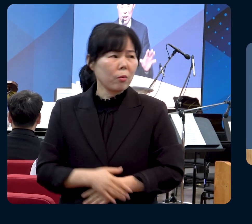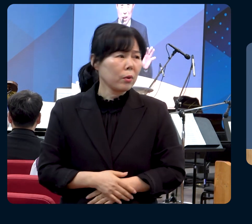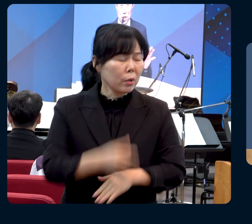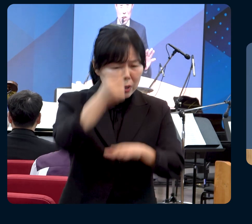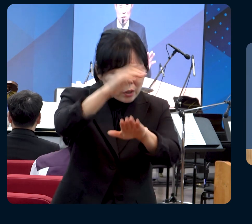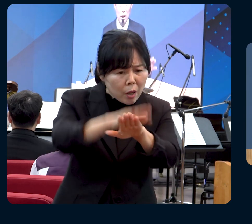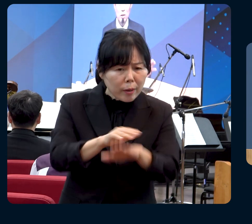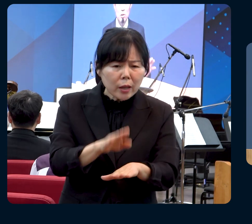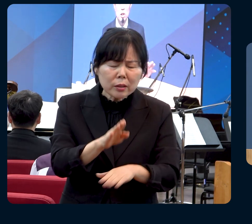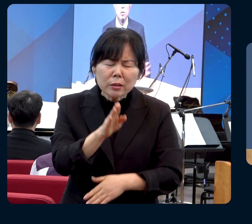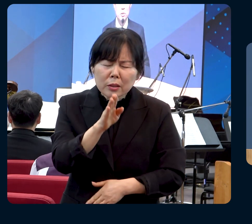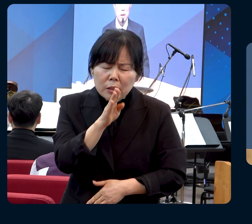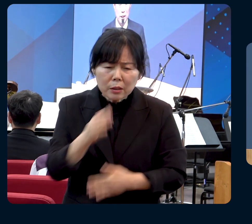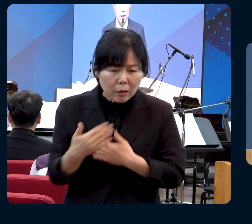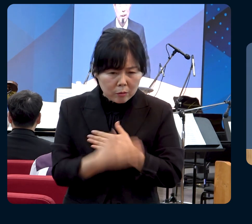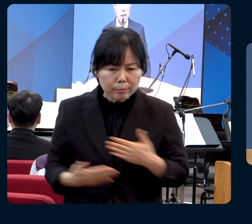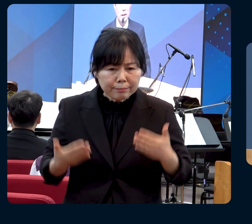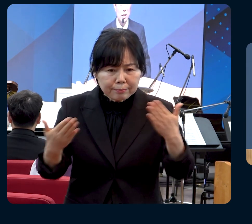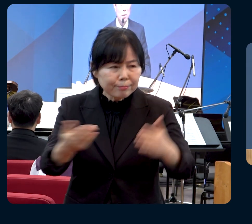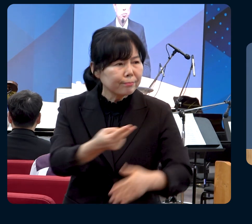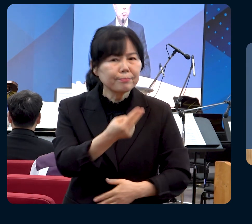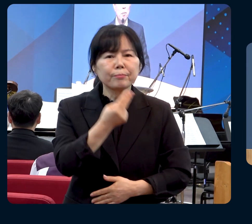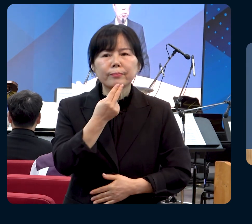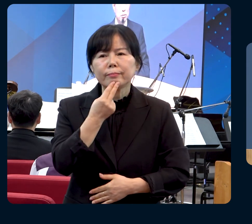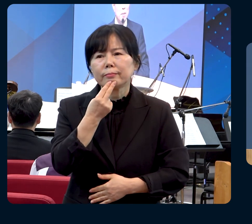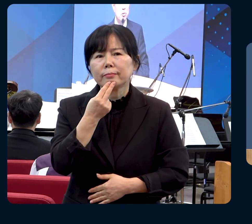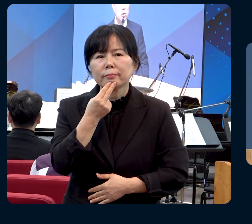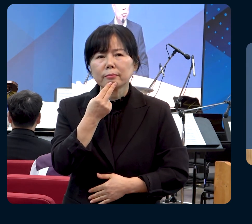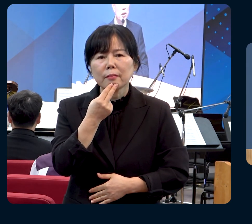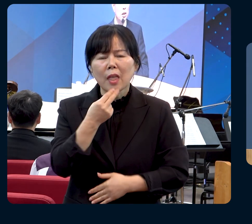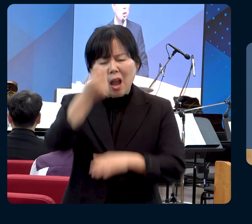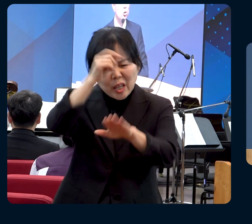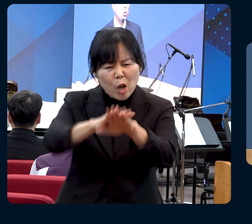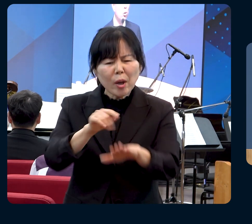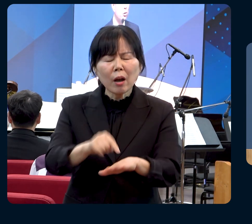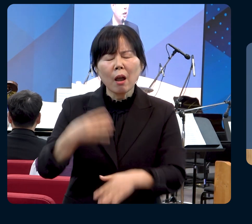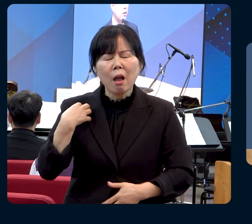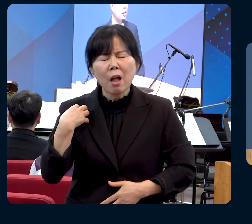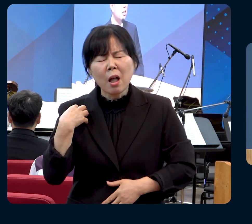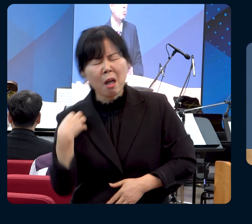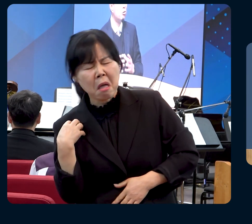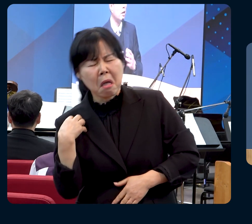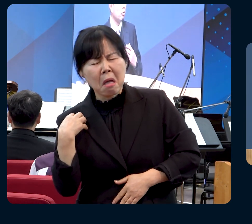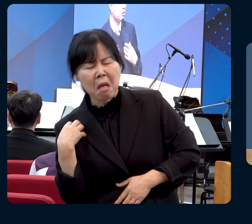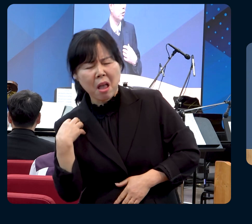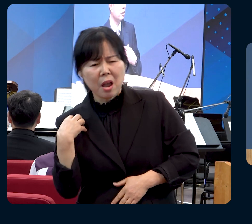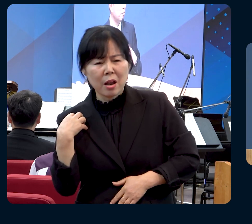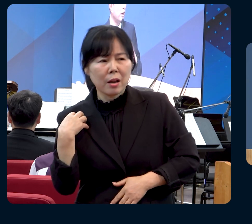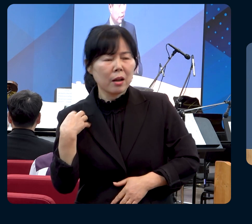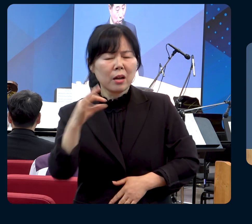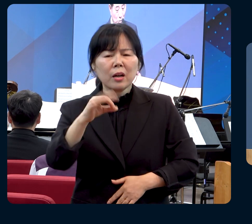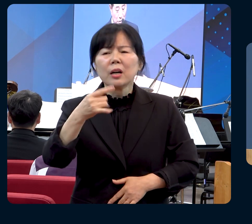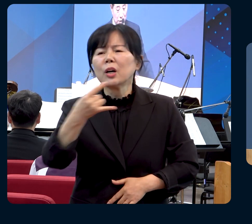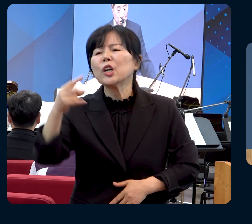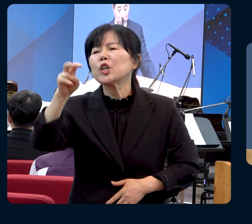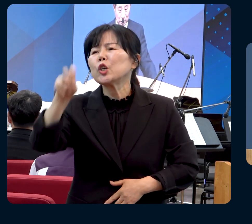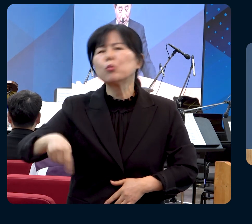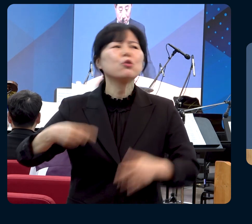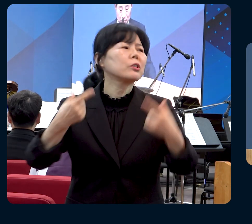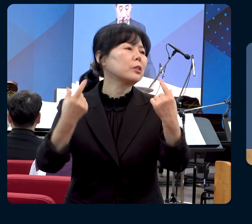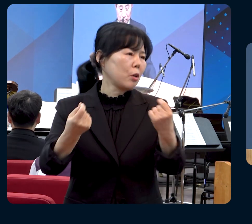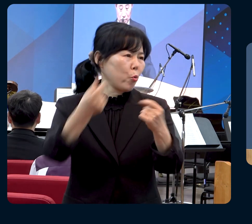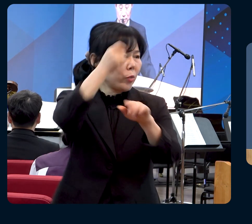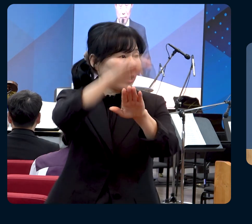예배에 대한 진정한 헌신 없이 그냥 부담스러운 종교적인 의무가 되어서 예배할 때도